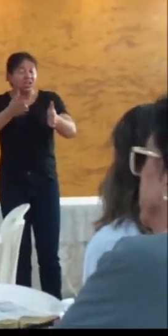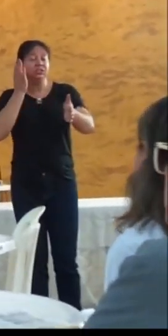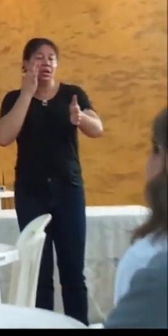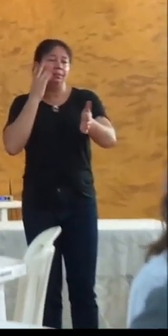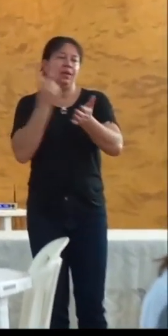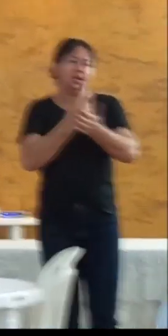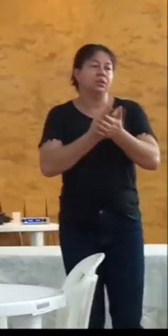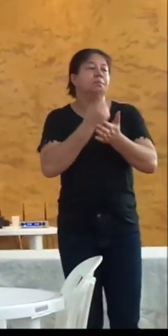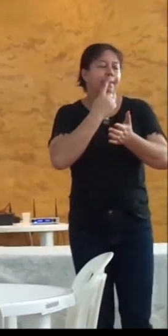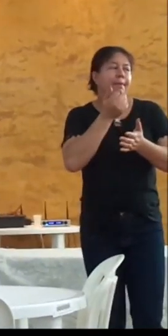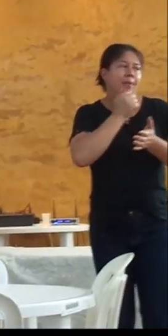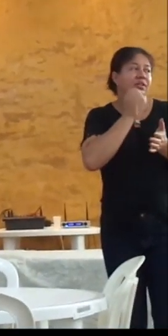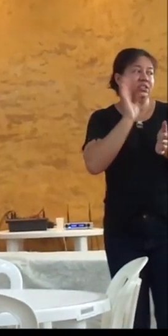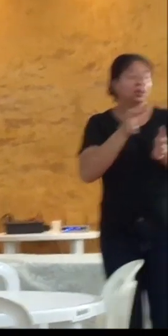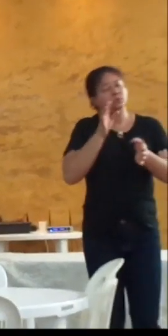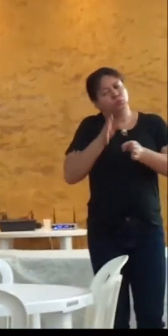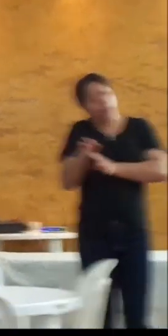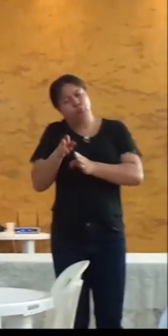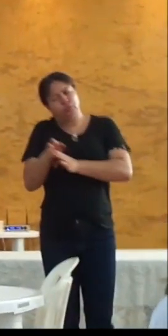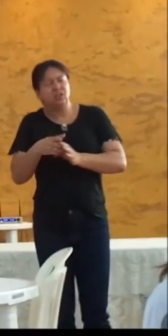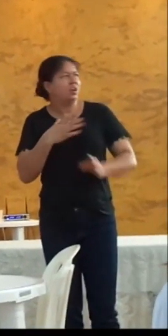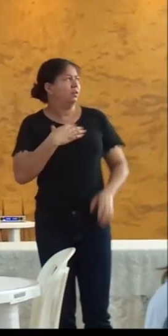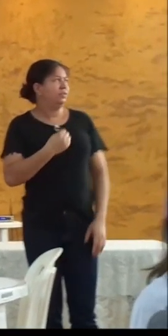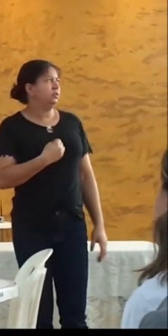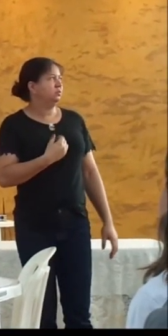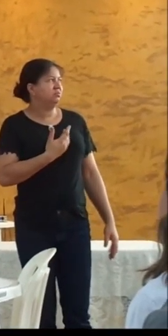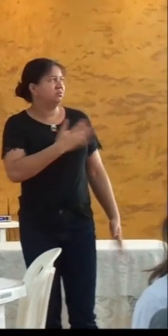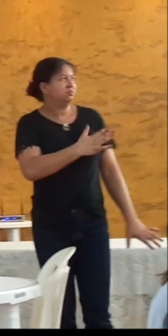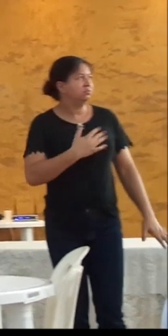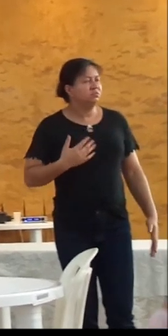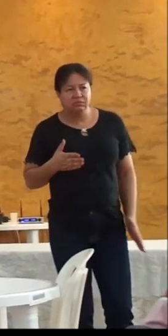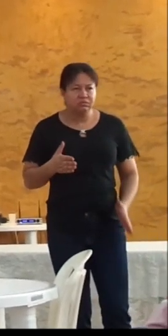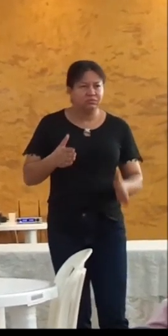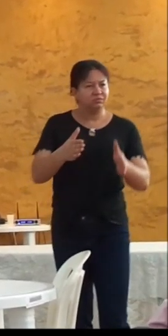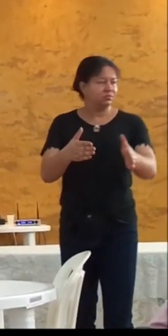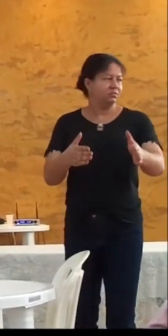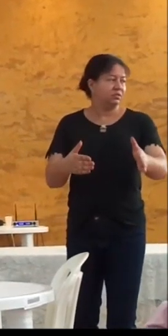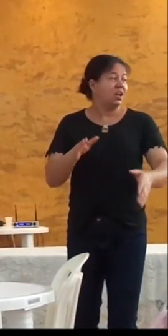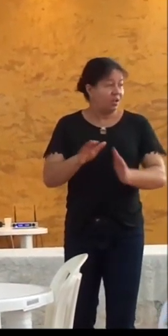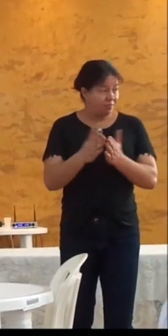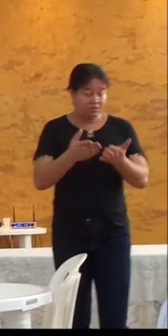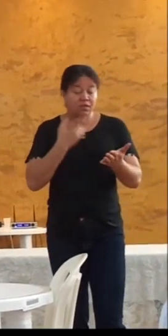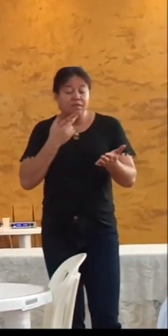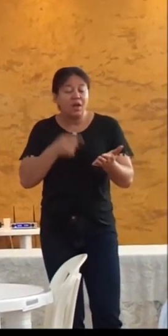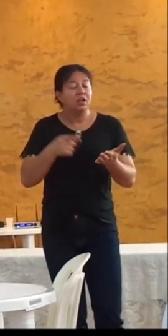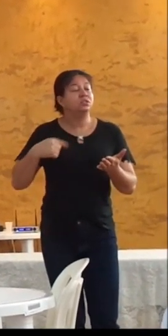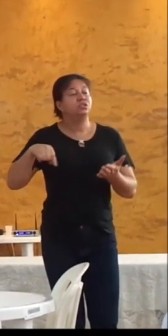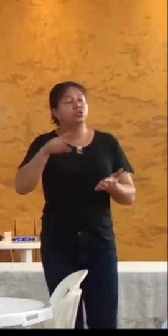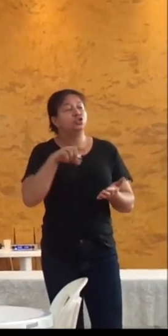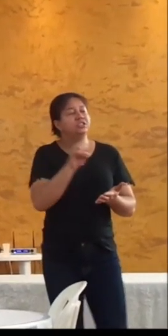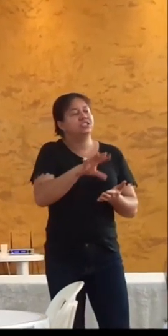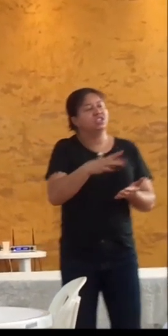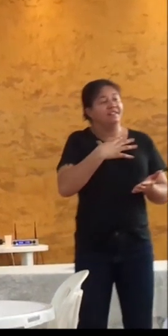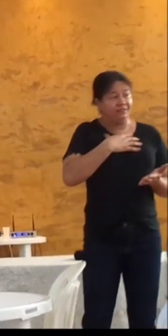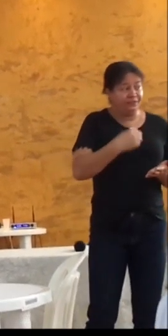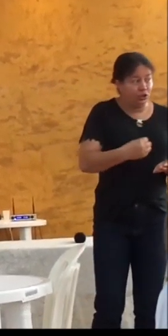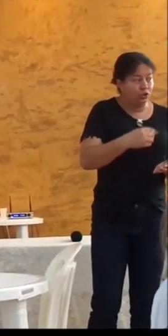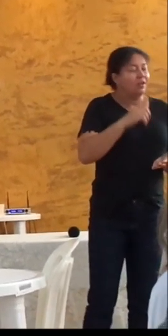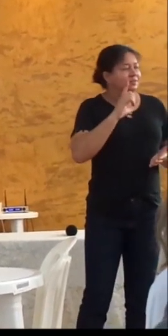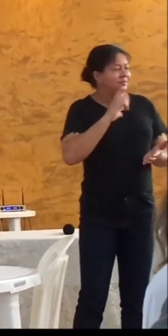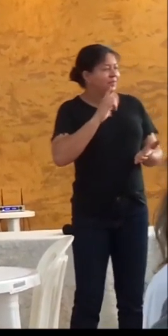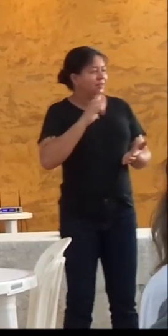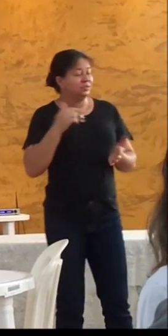errado, mas o filho toma decisão. E a Bíblia nos ensina que quando nossos filhos